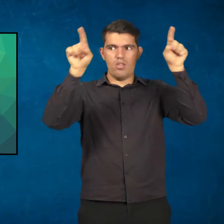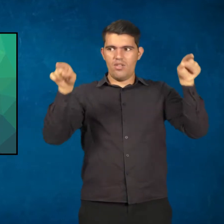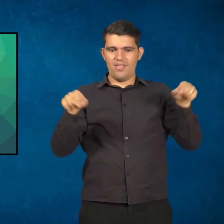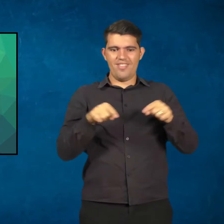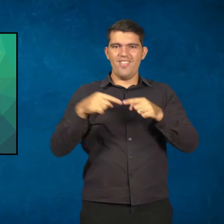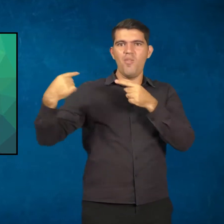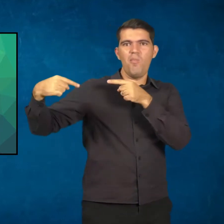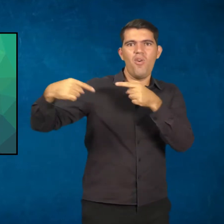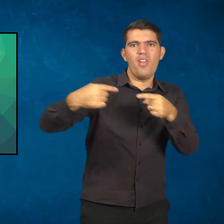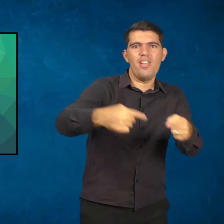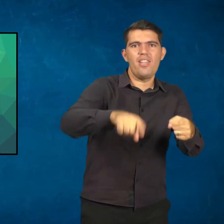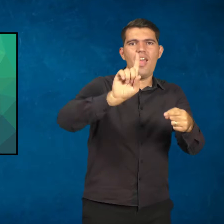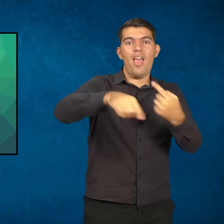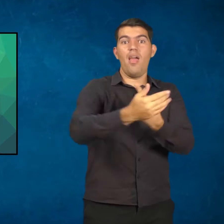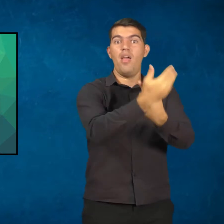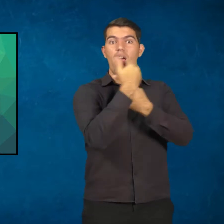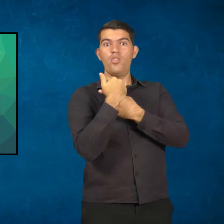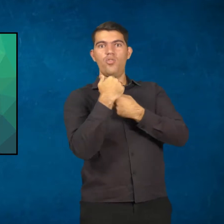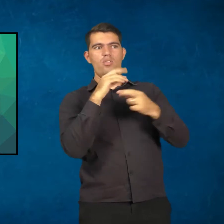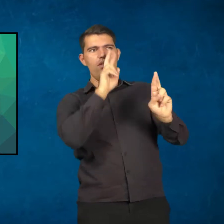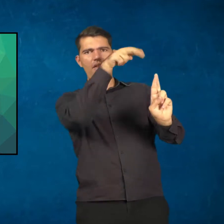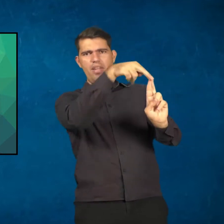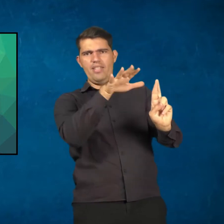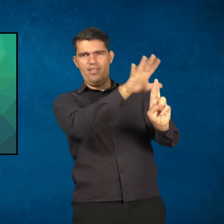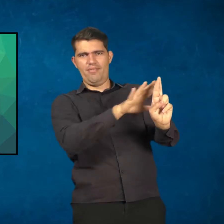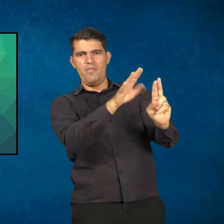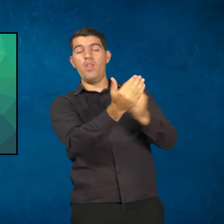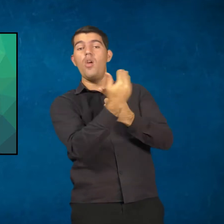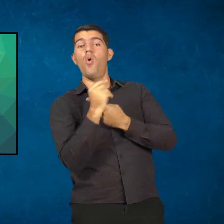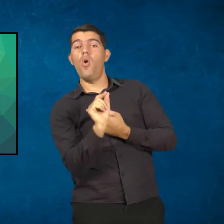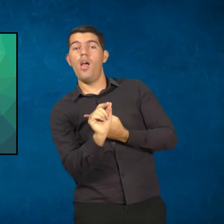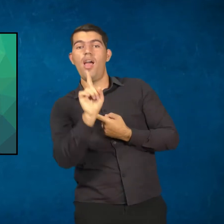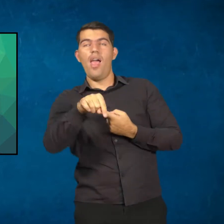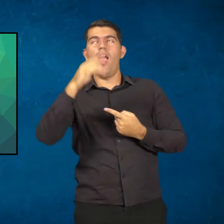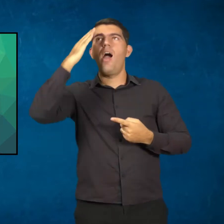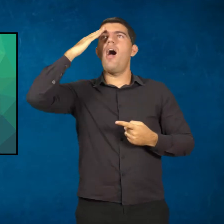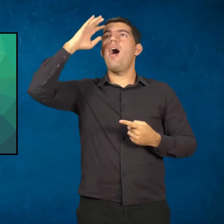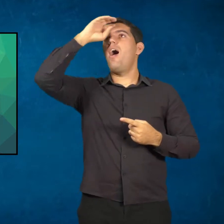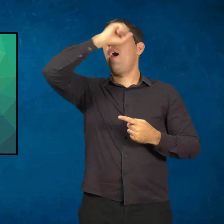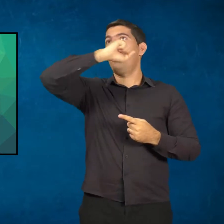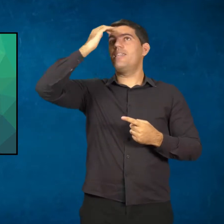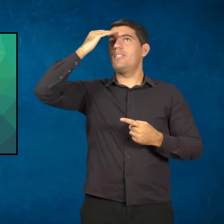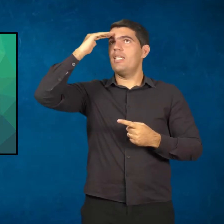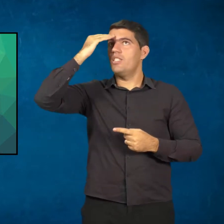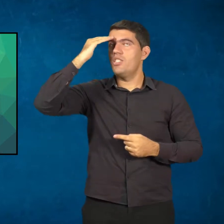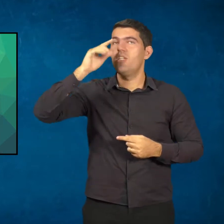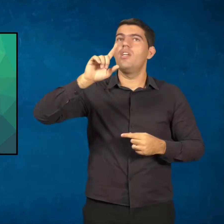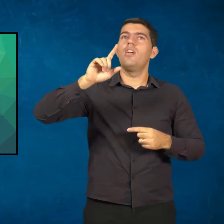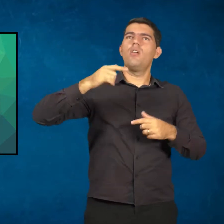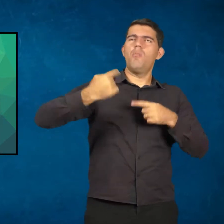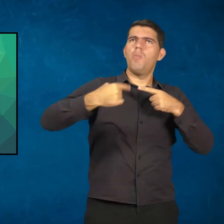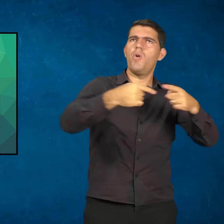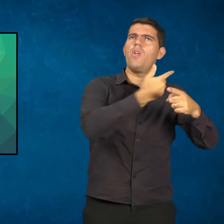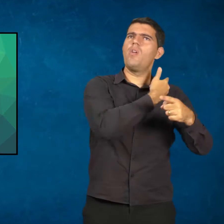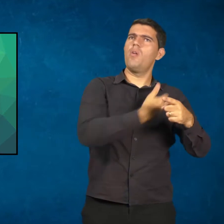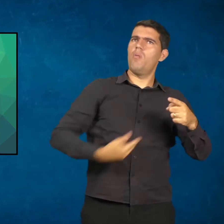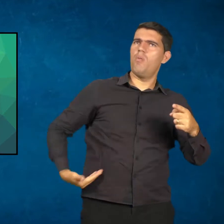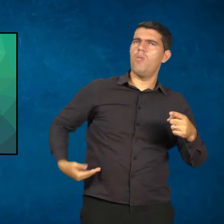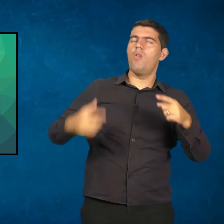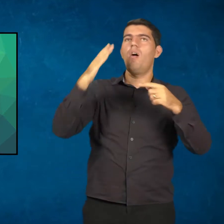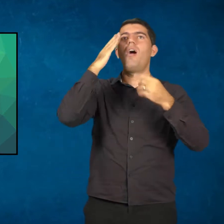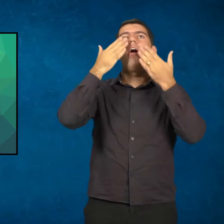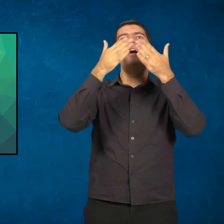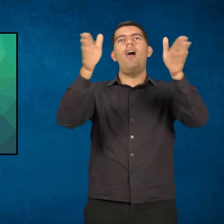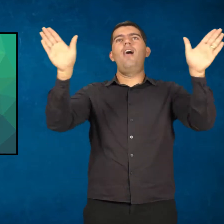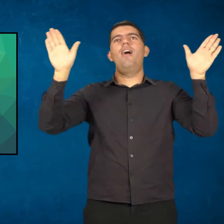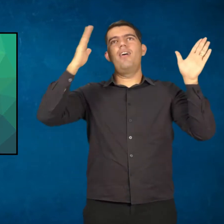ajuda, esse referencial metodológico e teórico, nos ajuda a compreender as políticas públicas de maneira mais